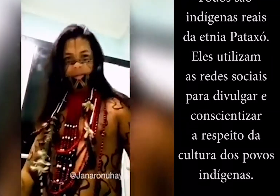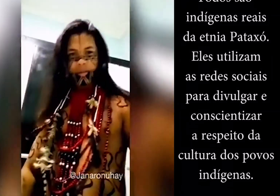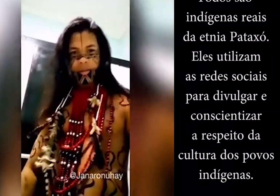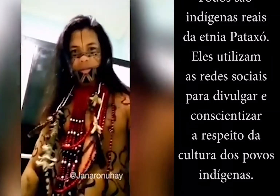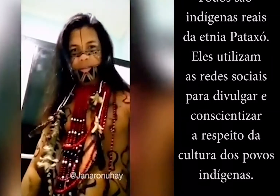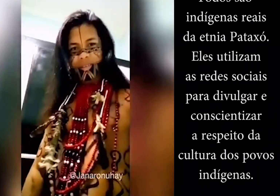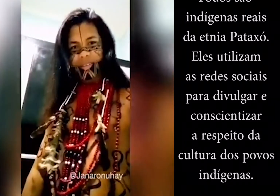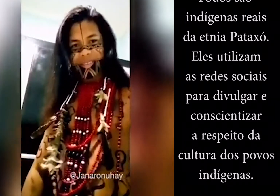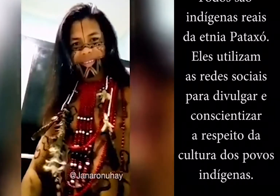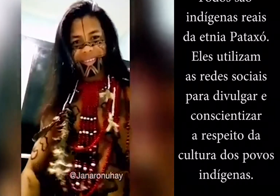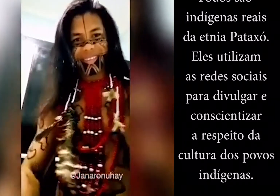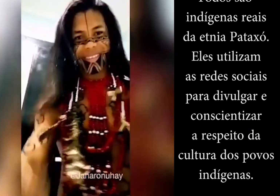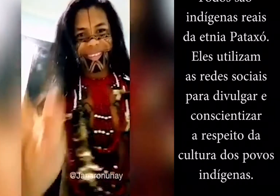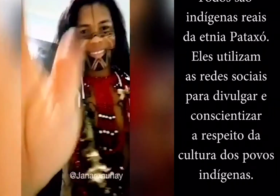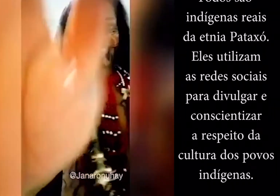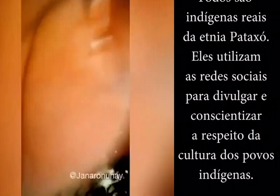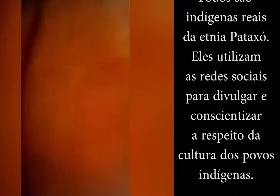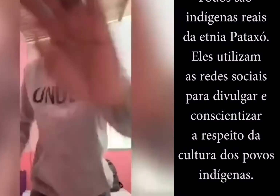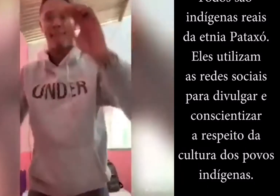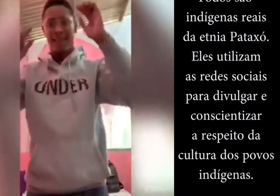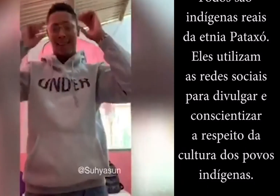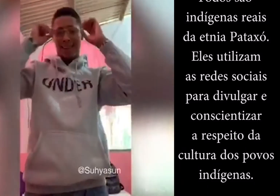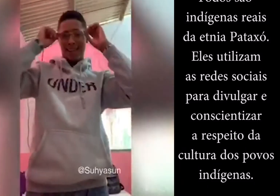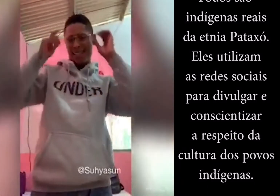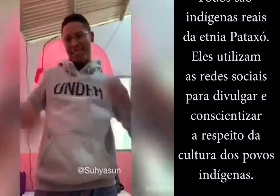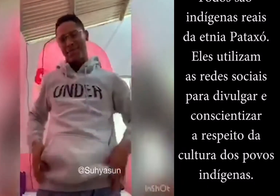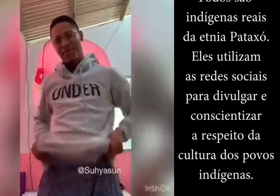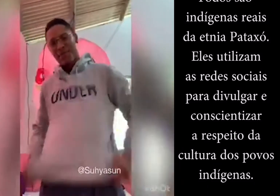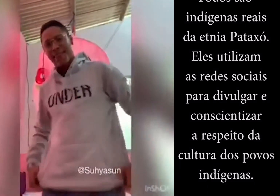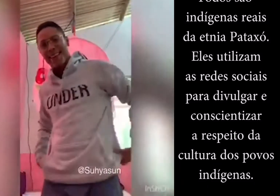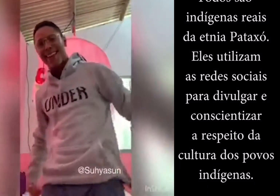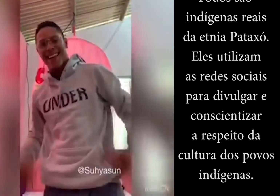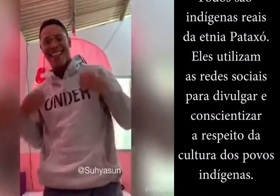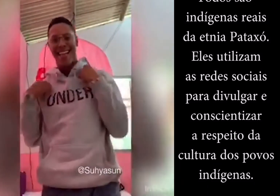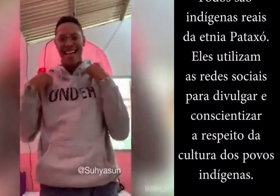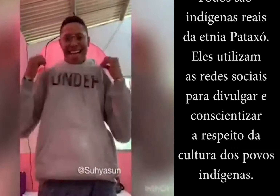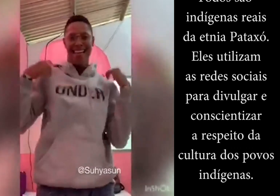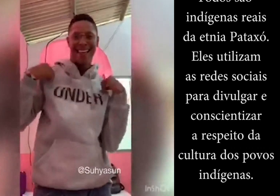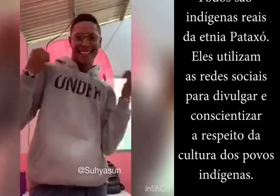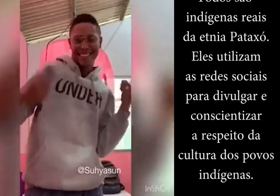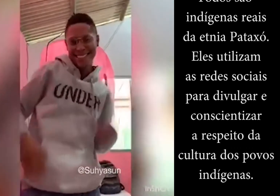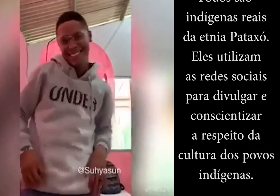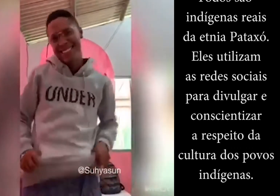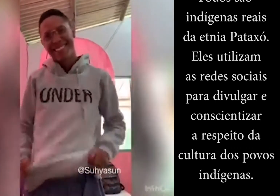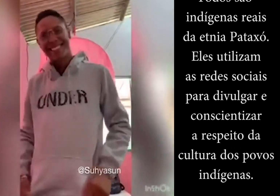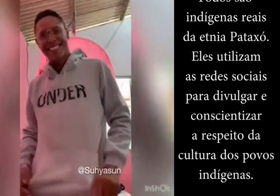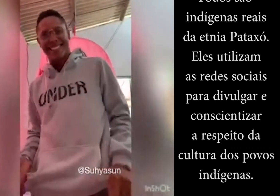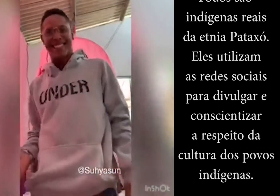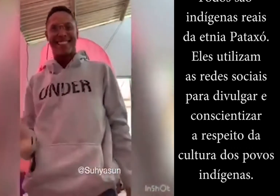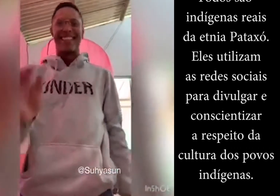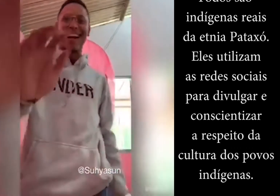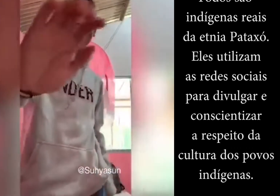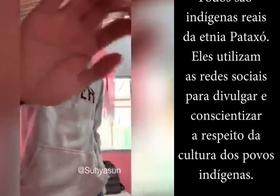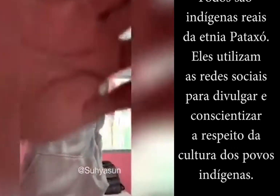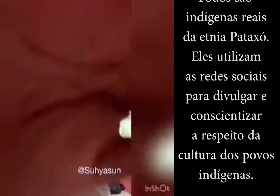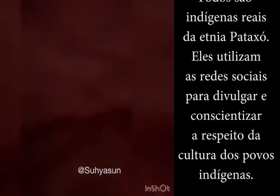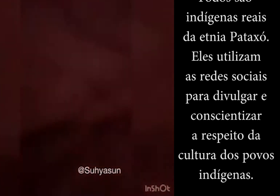terra, de volta pra terra, todo canto do mundo é seu lar. Nossa alma não grita mais terra, nosso canto é guerra que atravessa rio e mar. Não vão